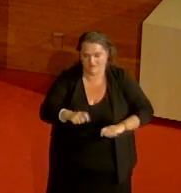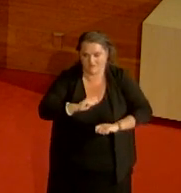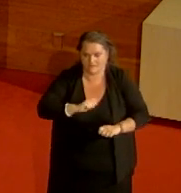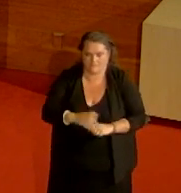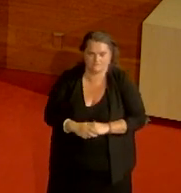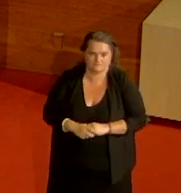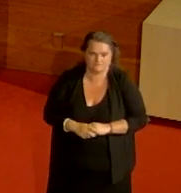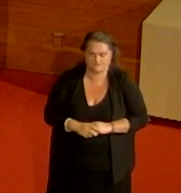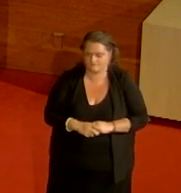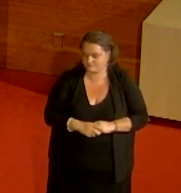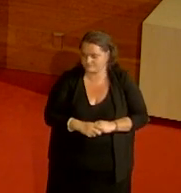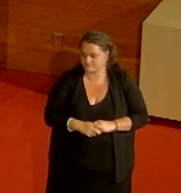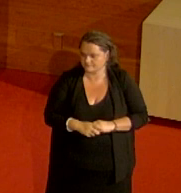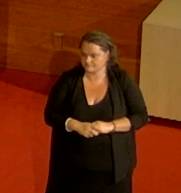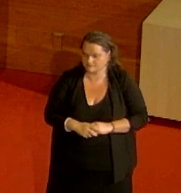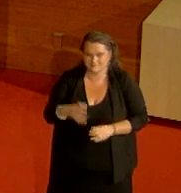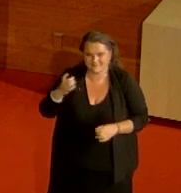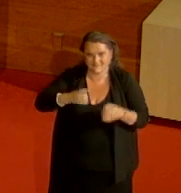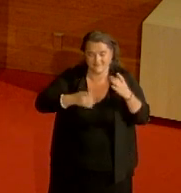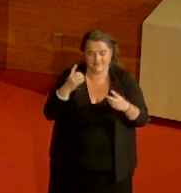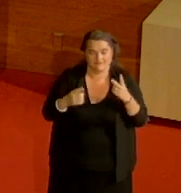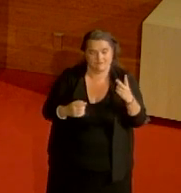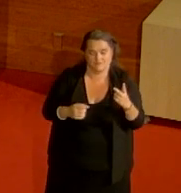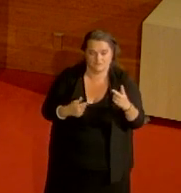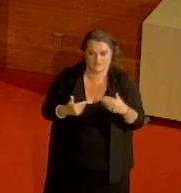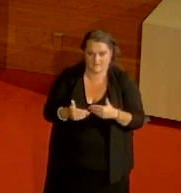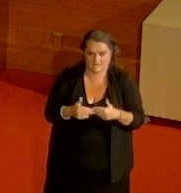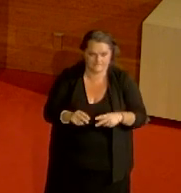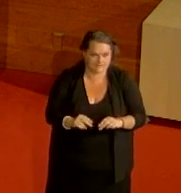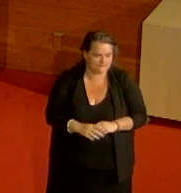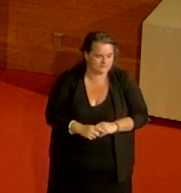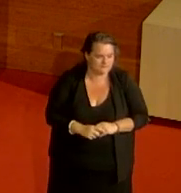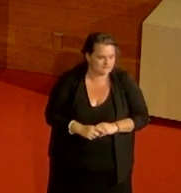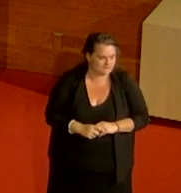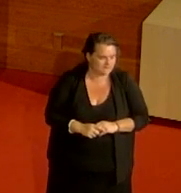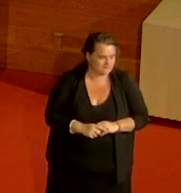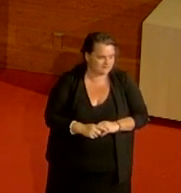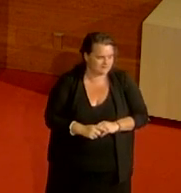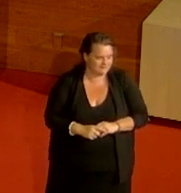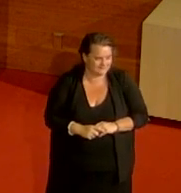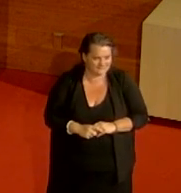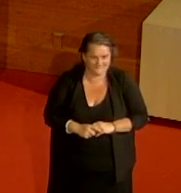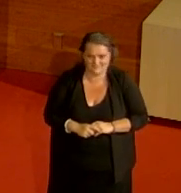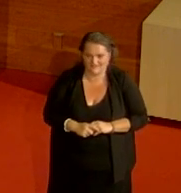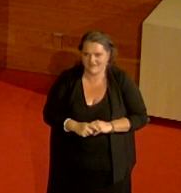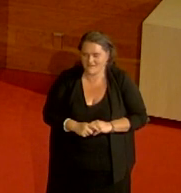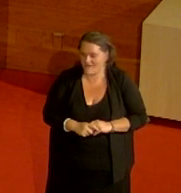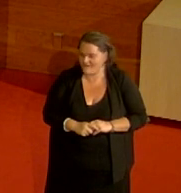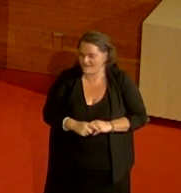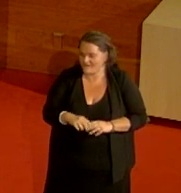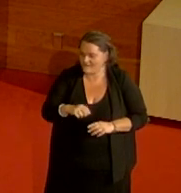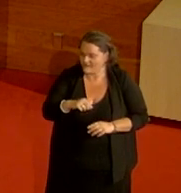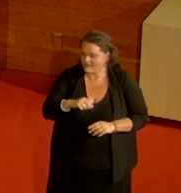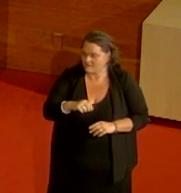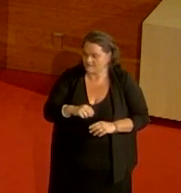esta estas dos últimas ideas las que os quería hablar de cómo la hiperproducción